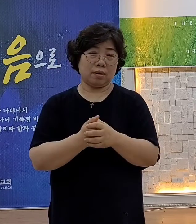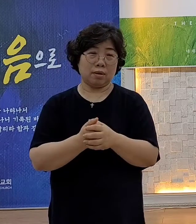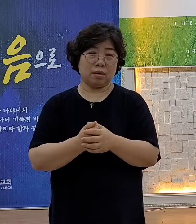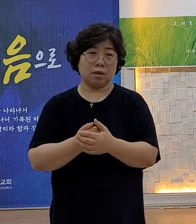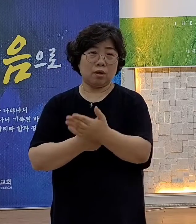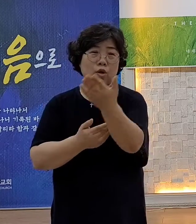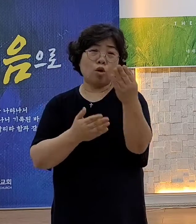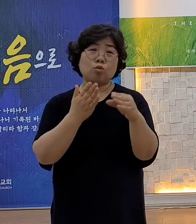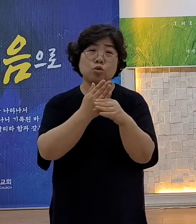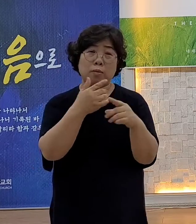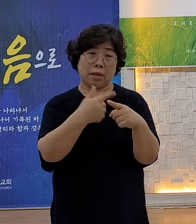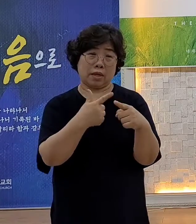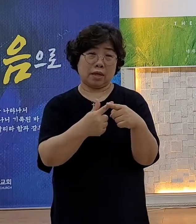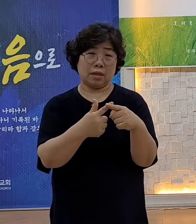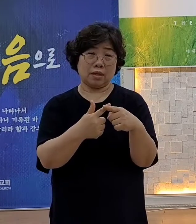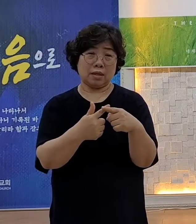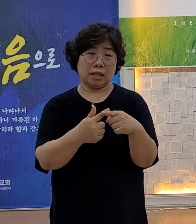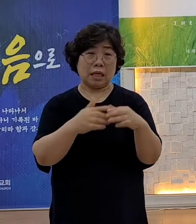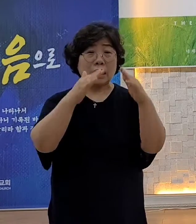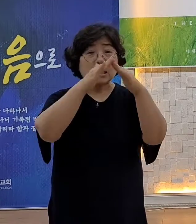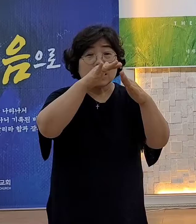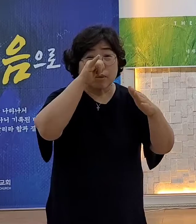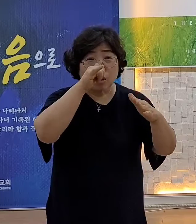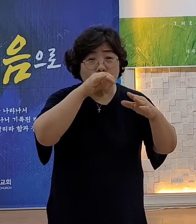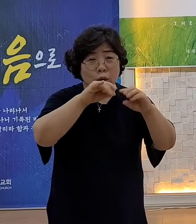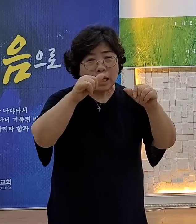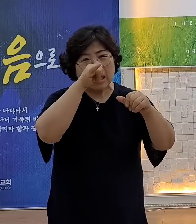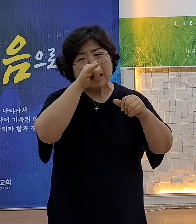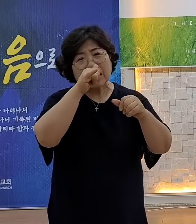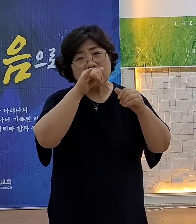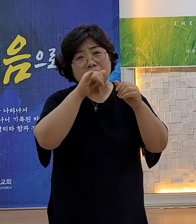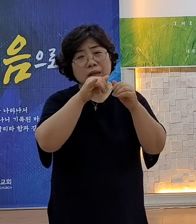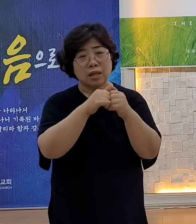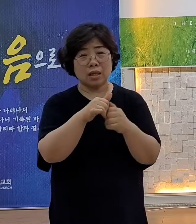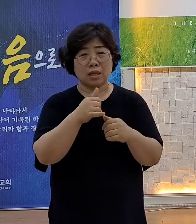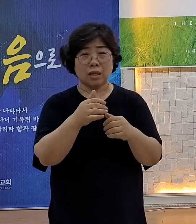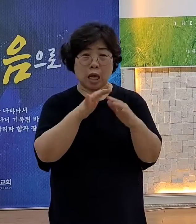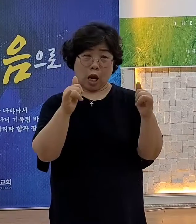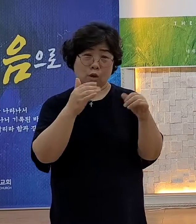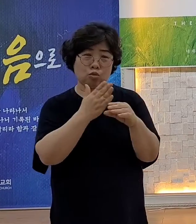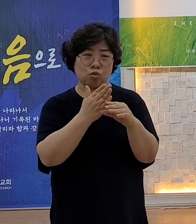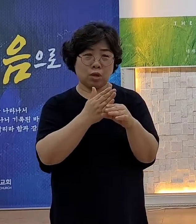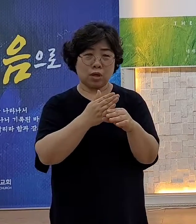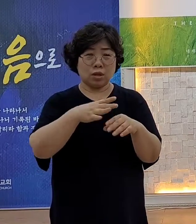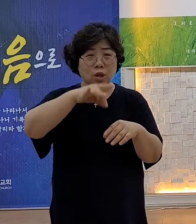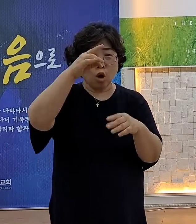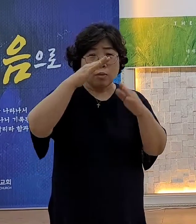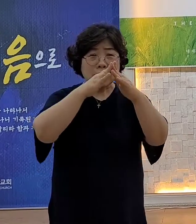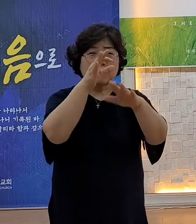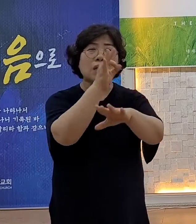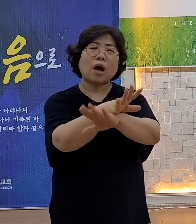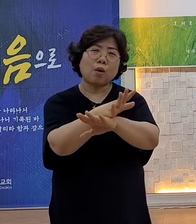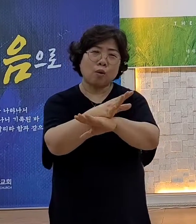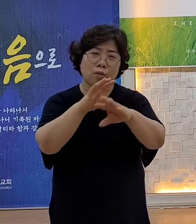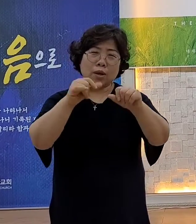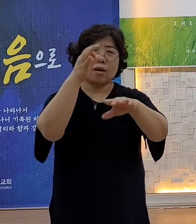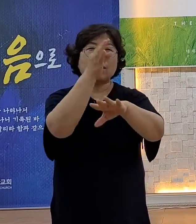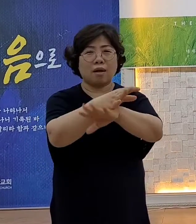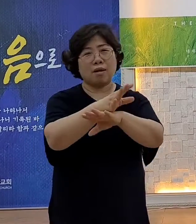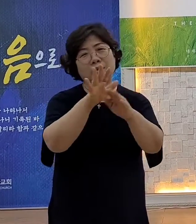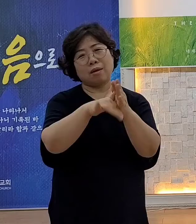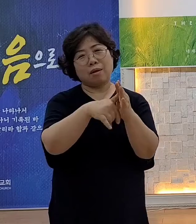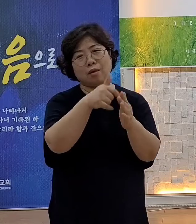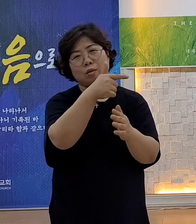집도 사고 땅도 있는 분 계시지만 그 마음 얼마나 잘 아시죠? 얼마나 여러분 좋았겠습니까? 땅을 사고 집을 사신